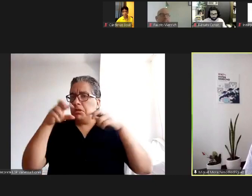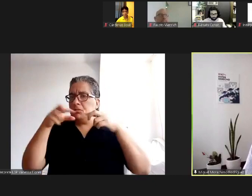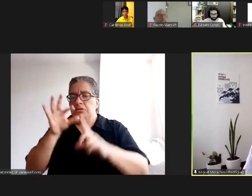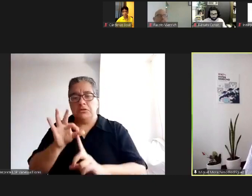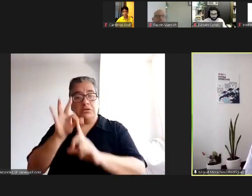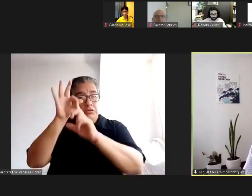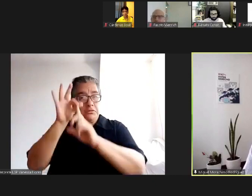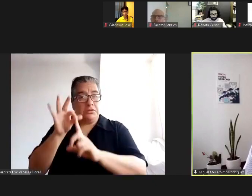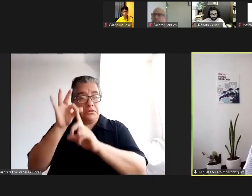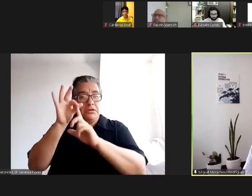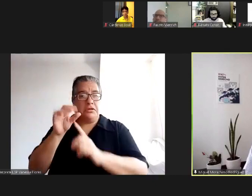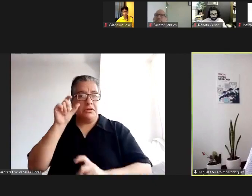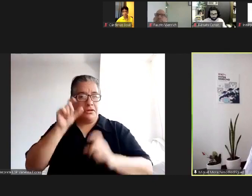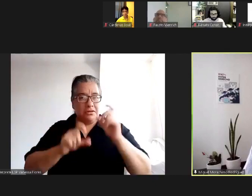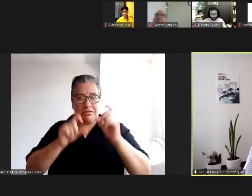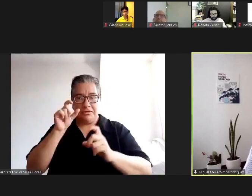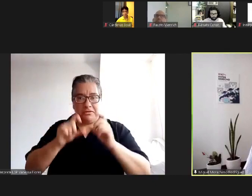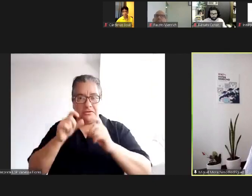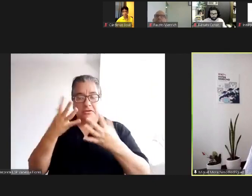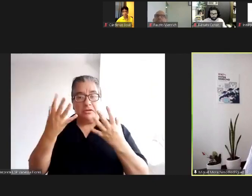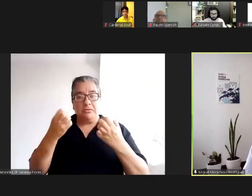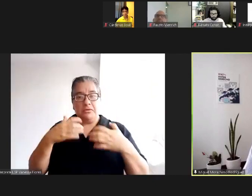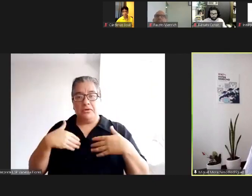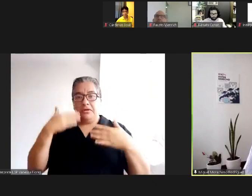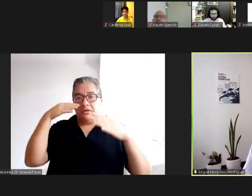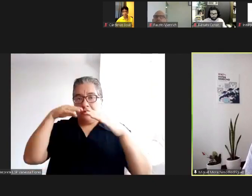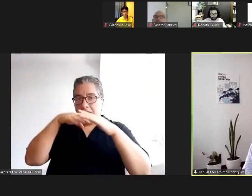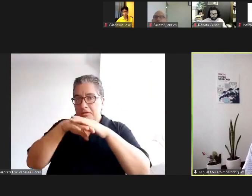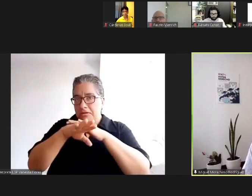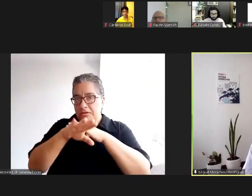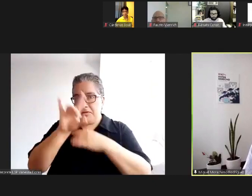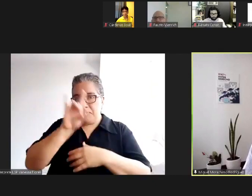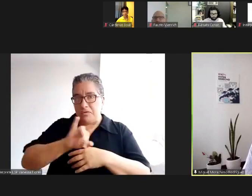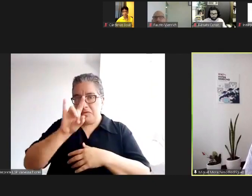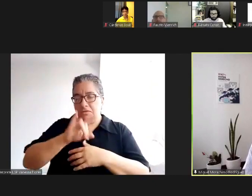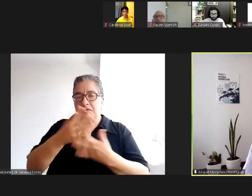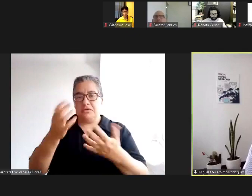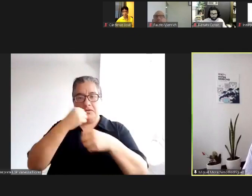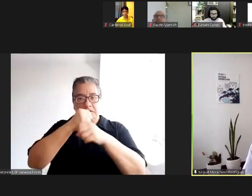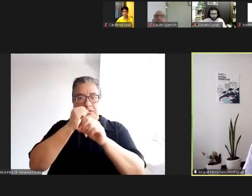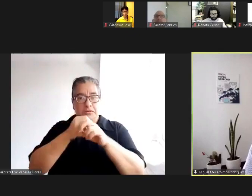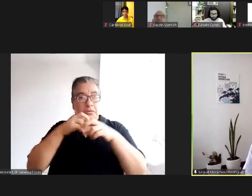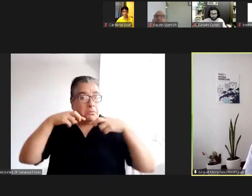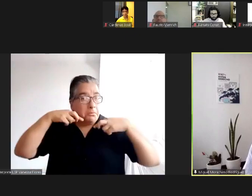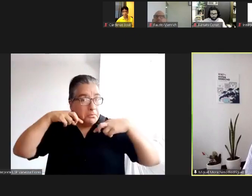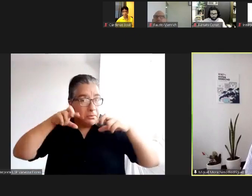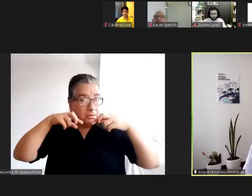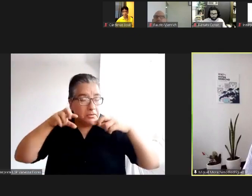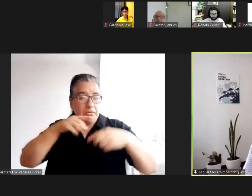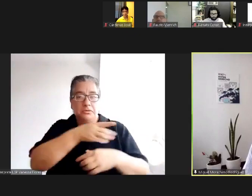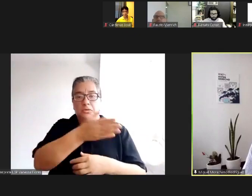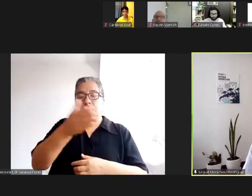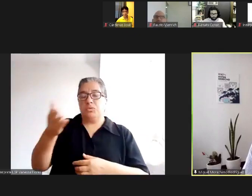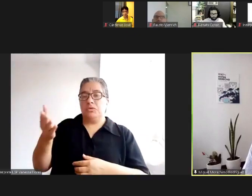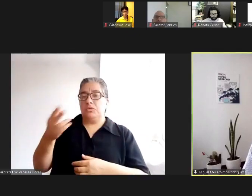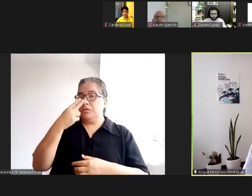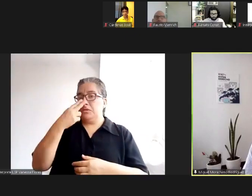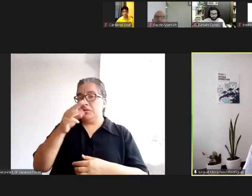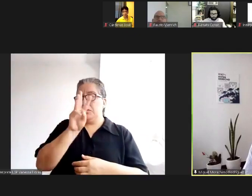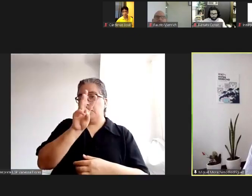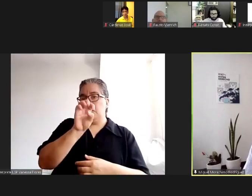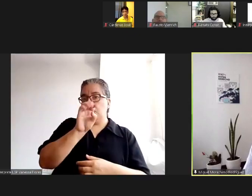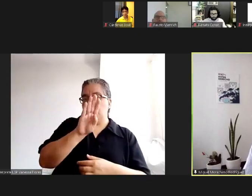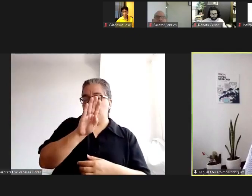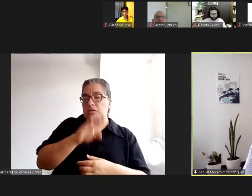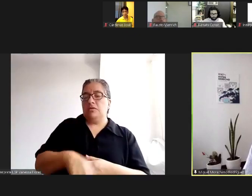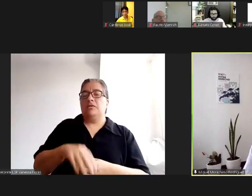especiales a las personas que accedan a su licencia, ¿no? Estos permisos, si ustedes van a la página web de Creative